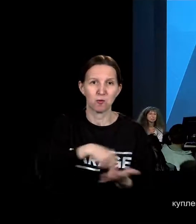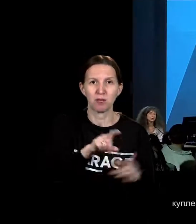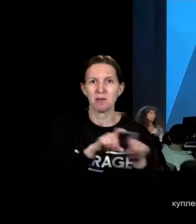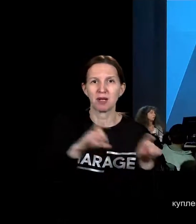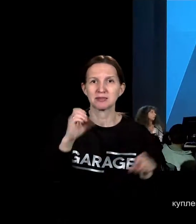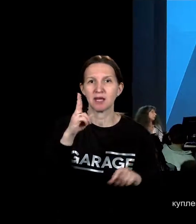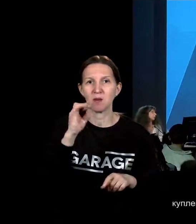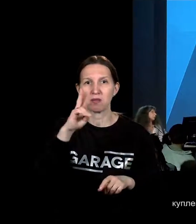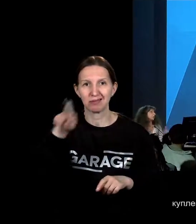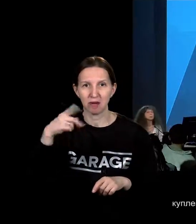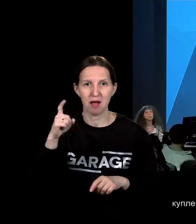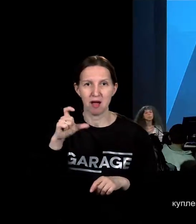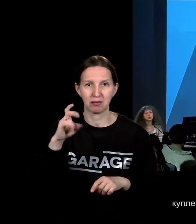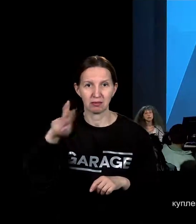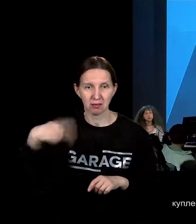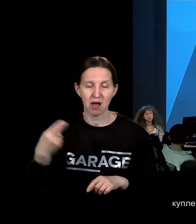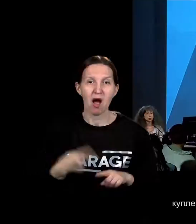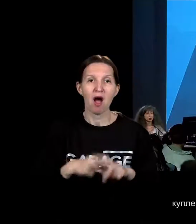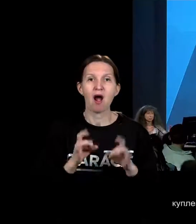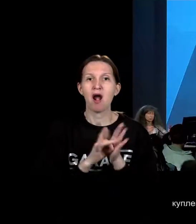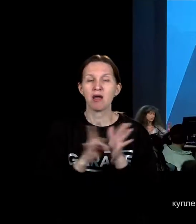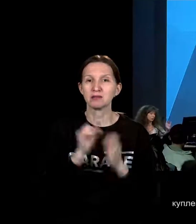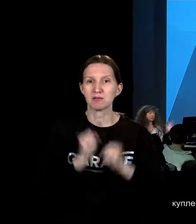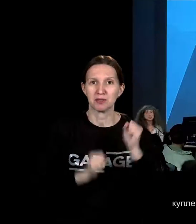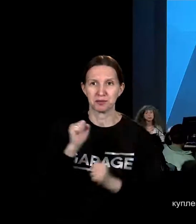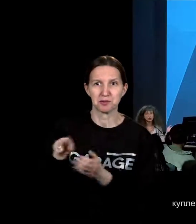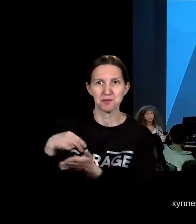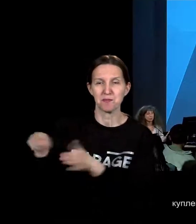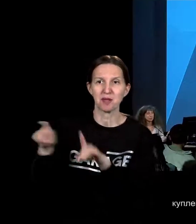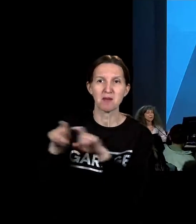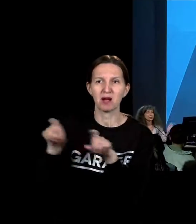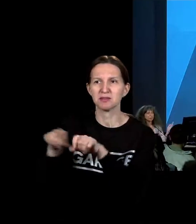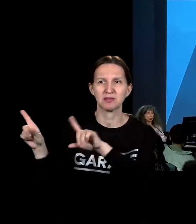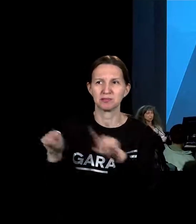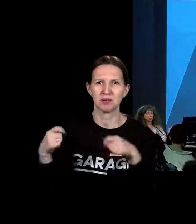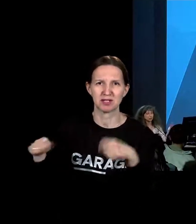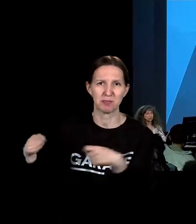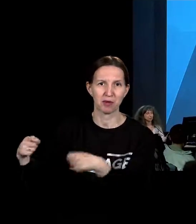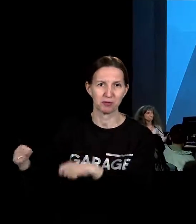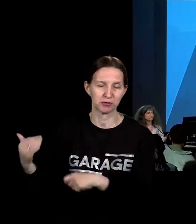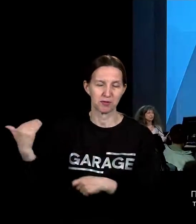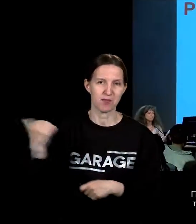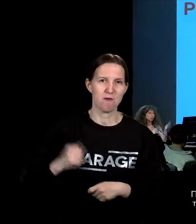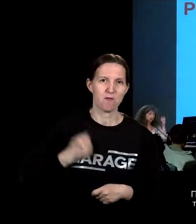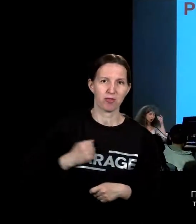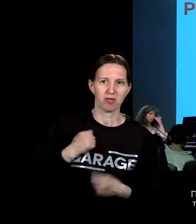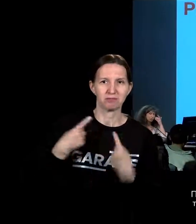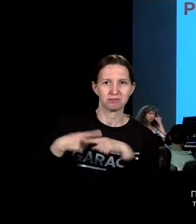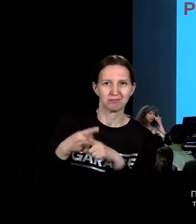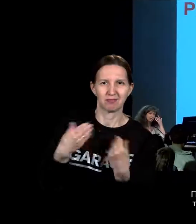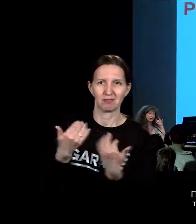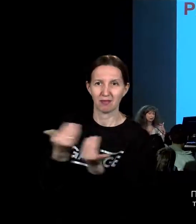американских вот этих распродажи всяких военного добра, там же купленные электромоторы, это ботинки,